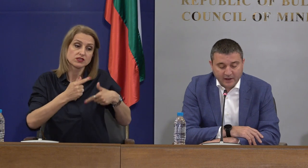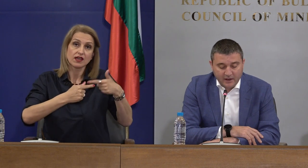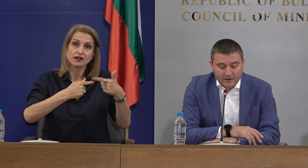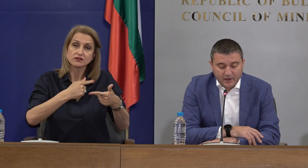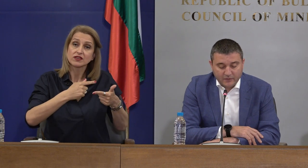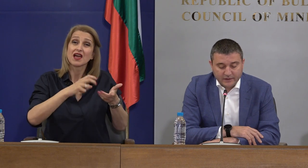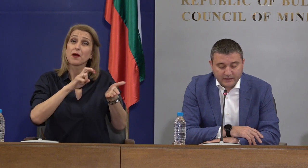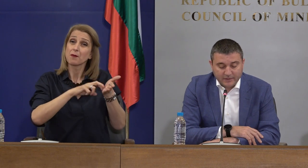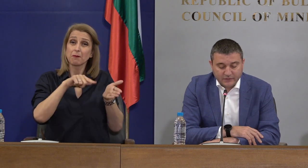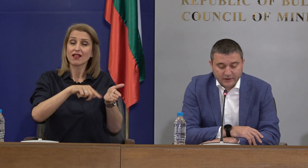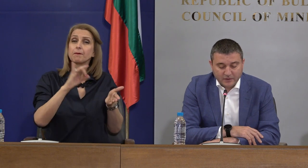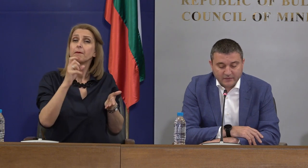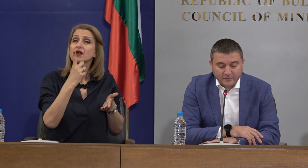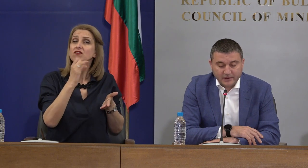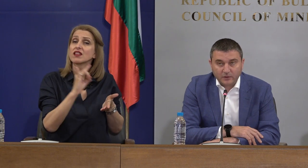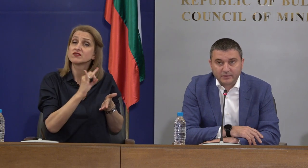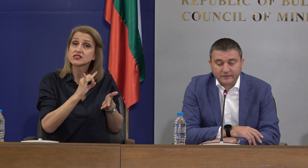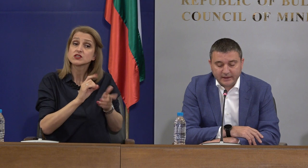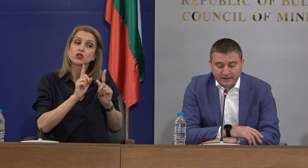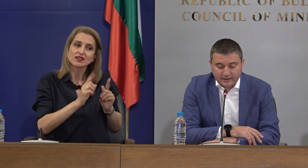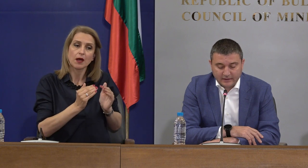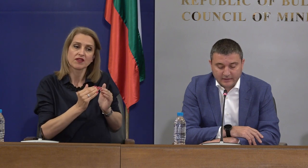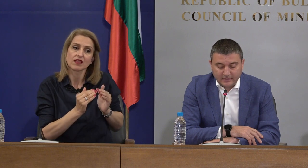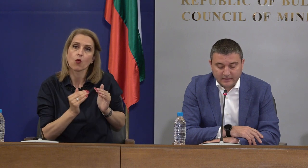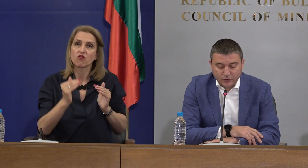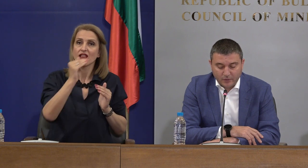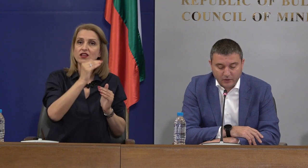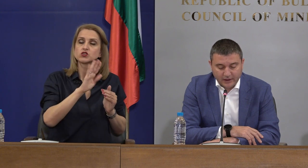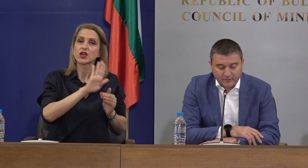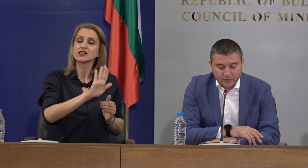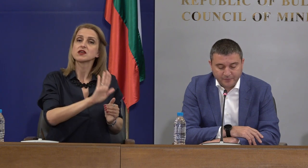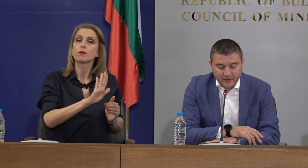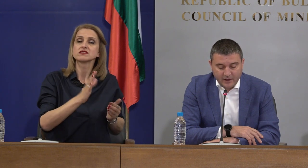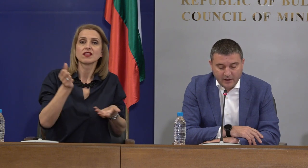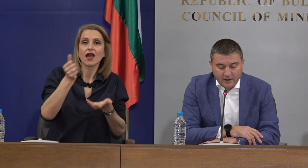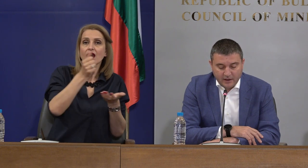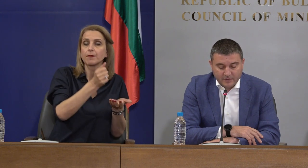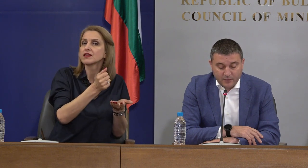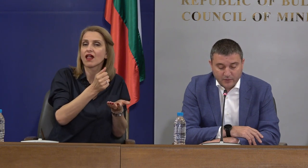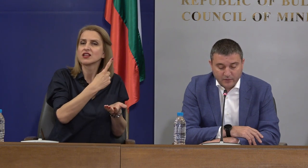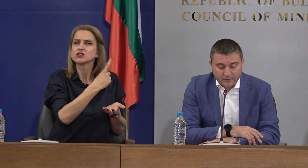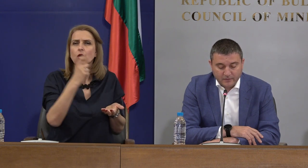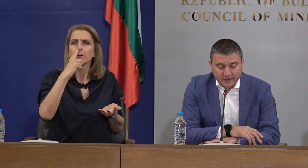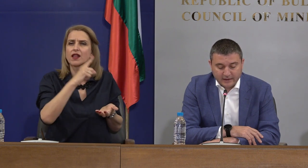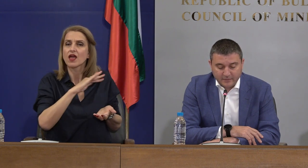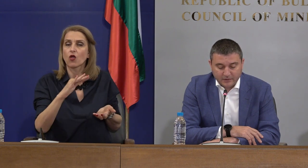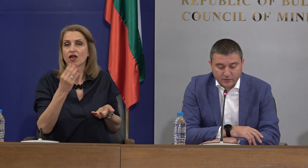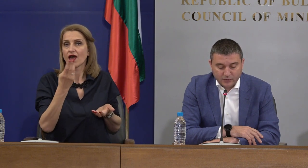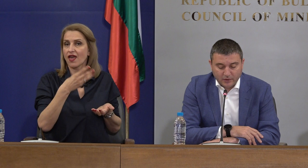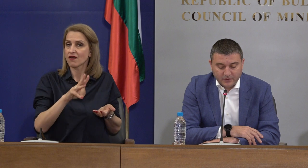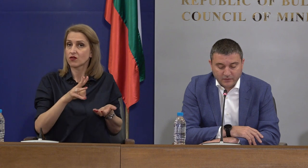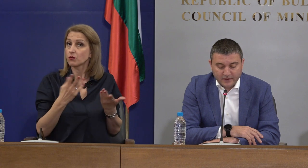увеличи базовия си собствен капитал от първи ред с 100 милиона евро. Безспорно, банката